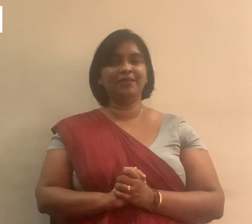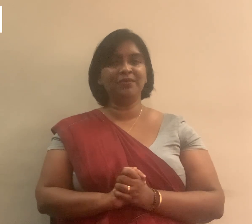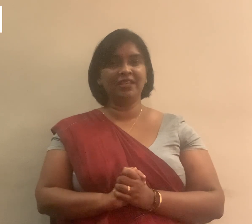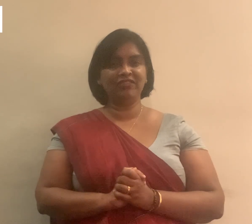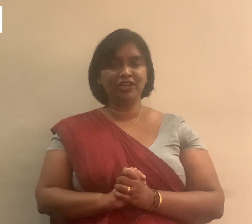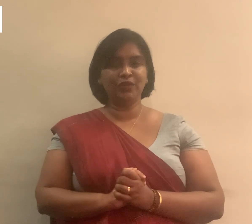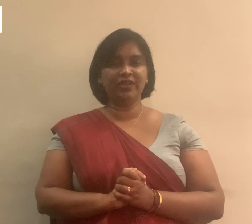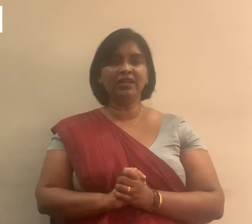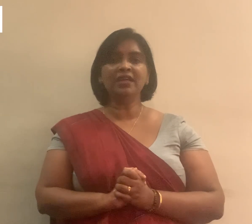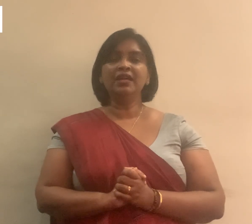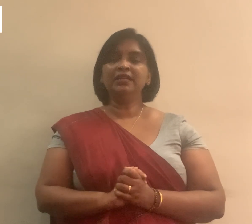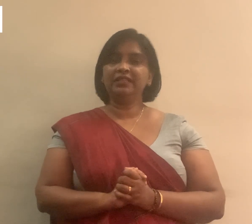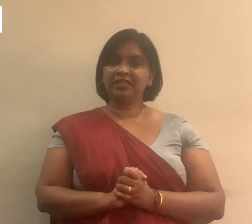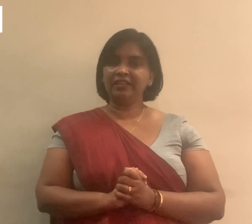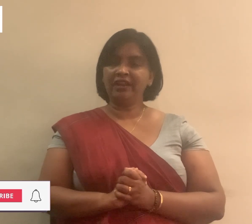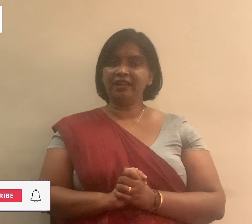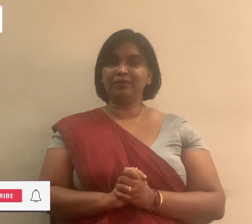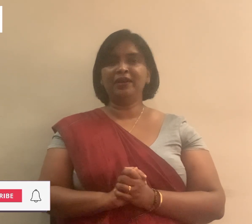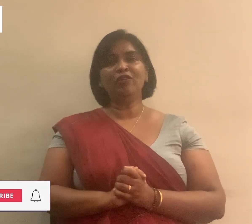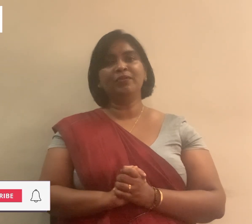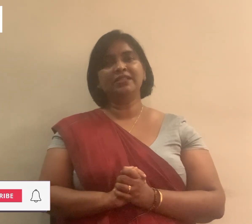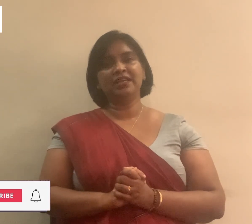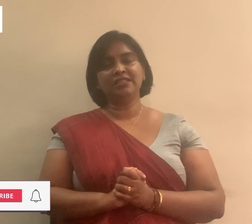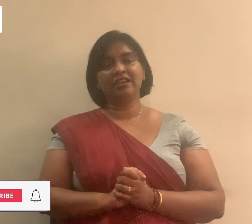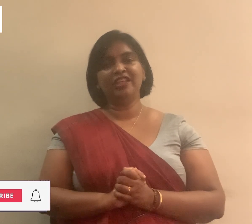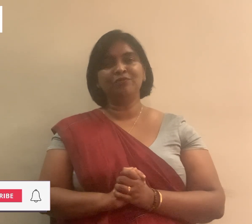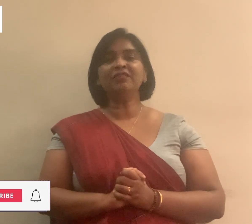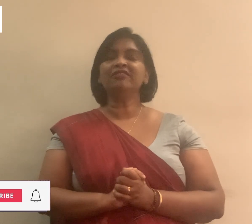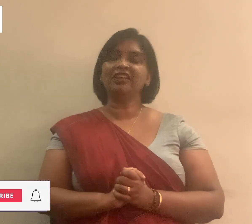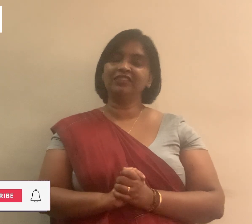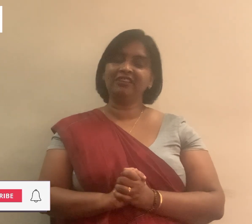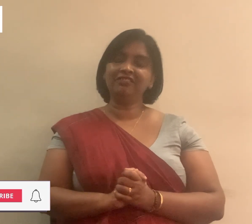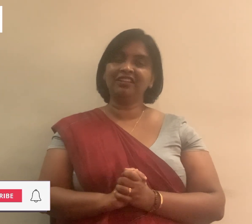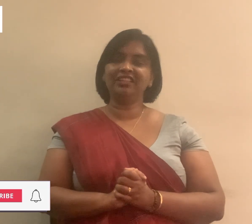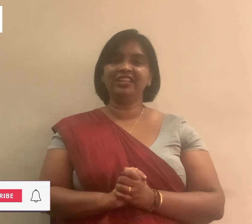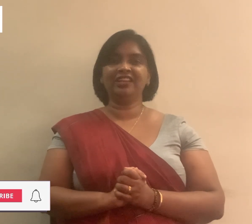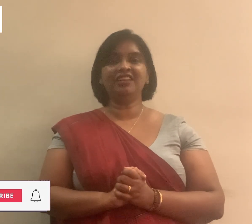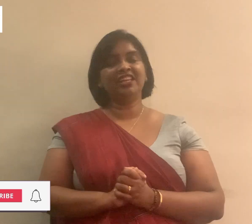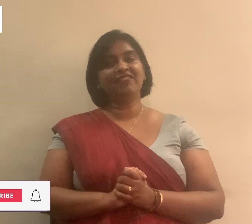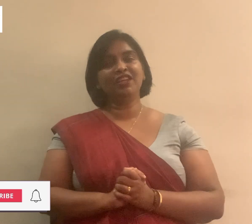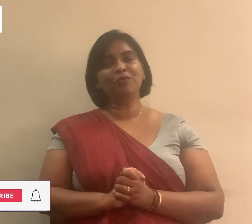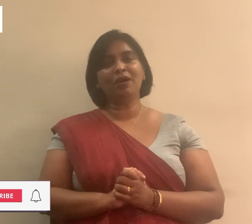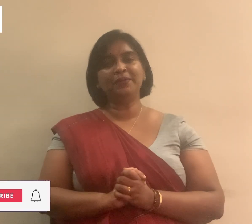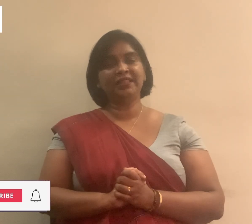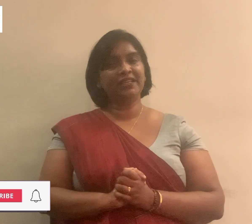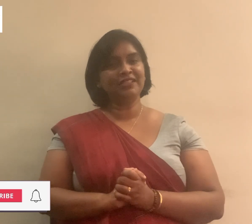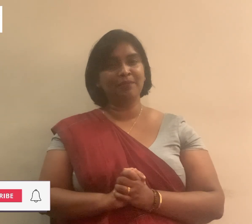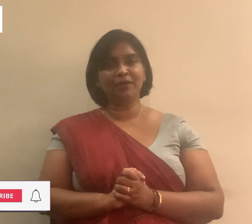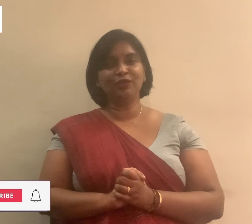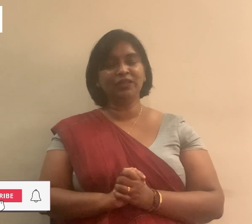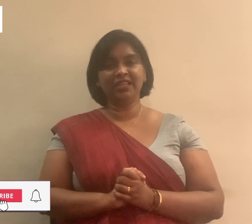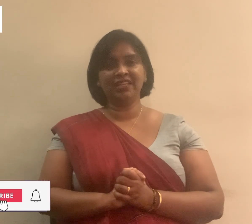මේ වීඩියෝ එක නිතර නරඹලා ඔබේ සංඥා දැනුම තව තවත් වර්ධනය කරන්න. ඒ වගේම ඔබ අපිත් එක්ක සම්බන්ධ වුණ කෙනෙක් නම්